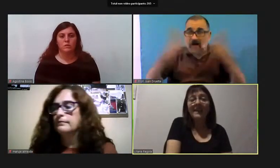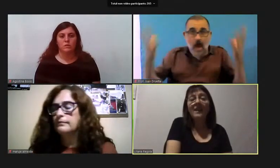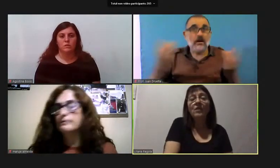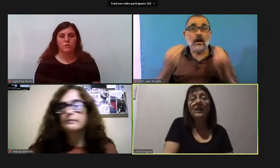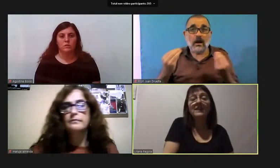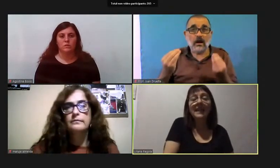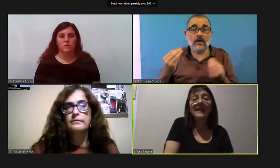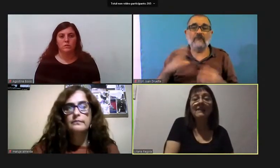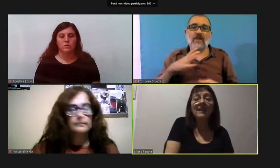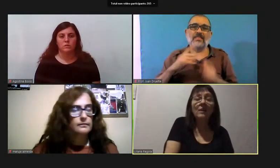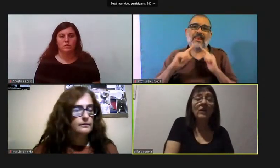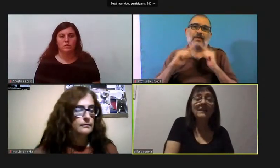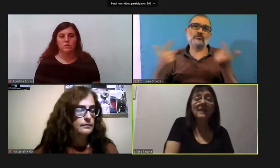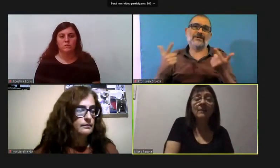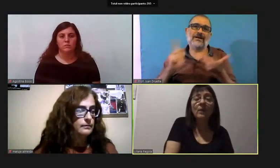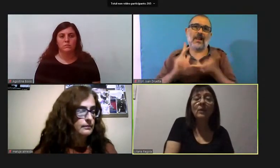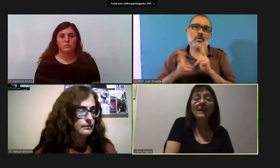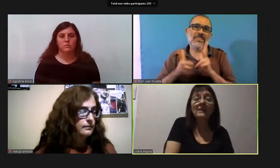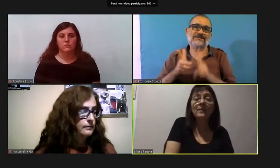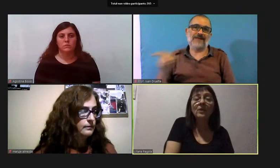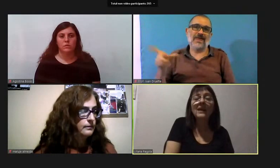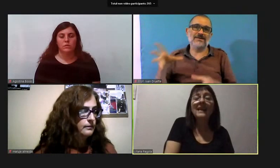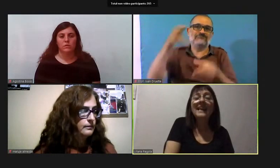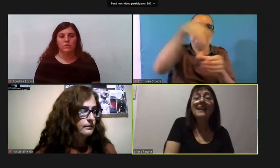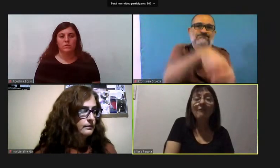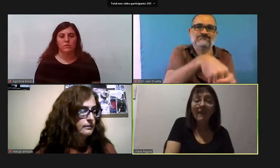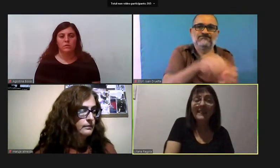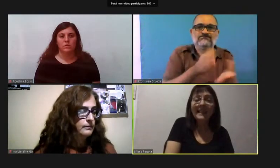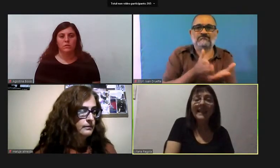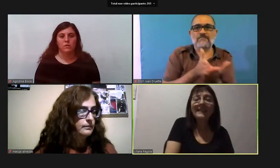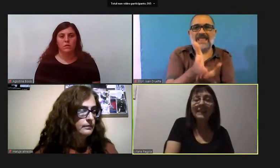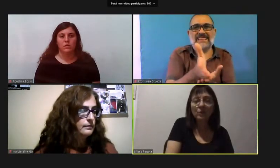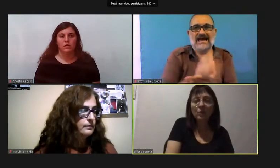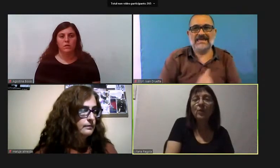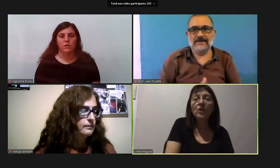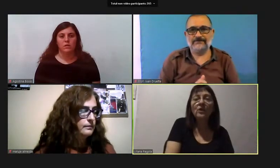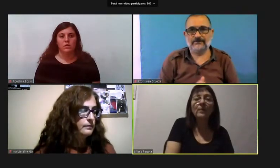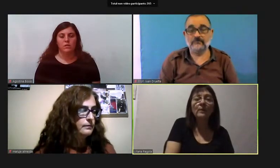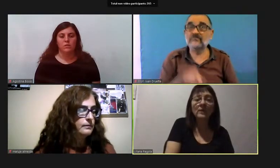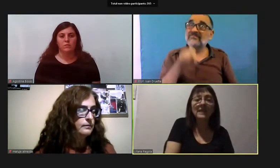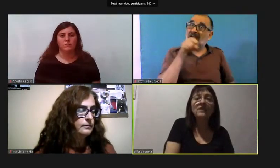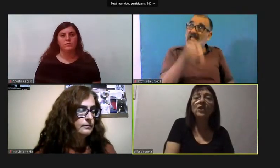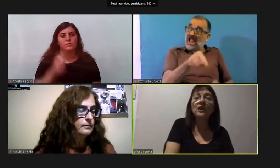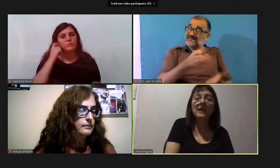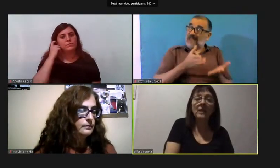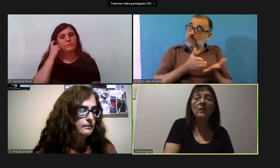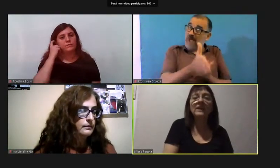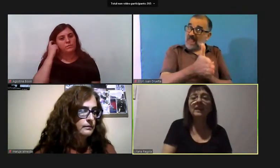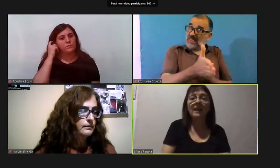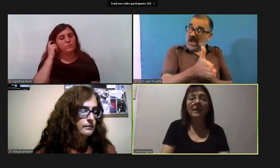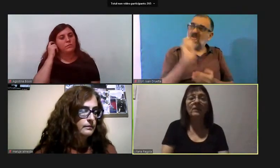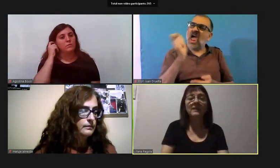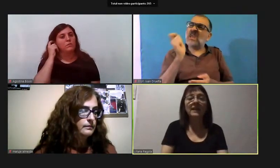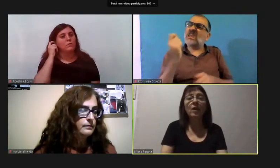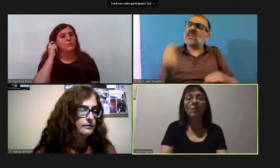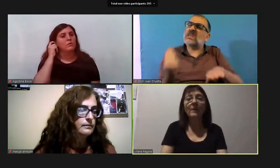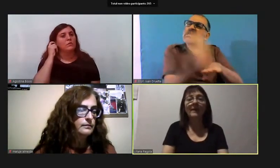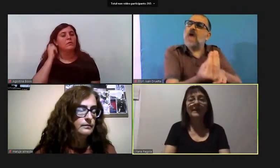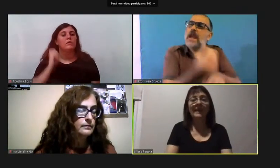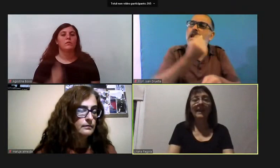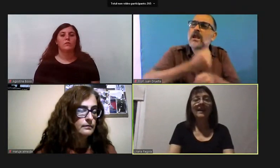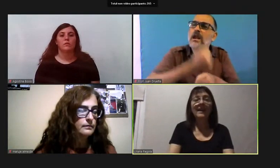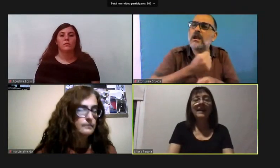falla en lo que es lo que hace al nivel educativo es la falta de estudio, de profundización en lingüística de la lengua de señas